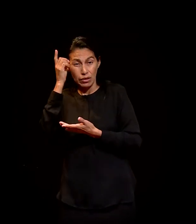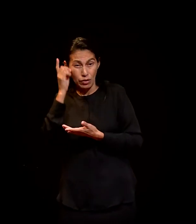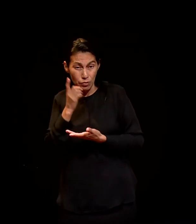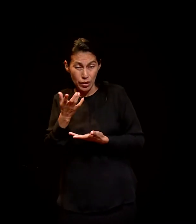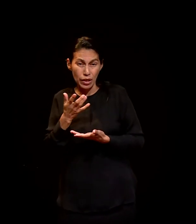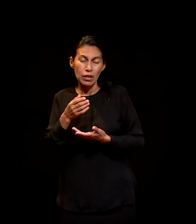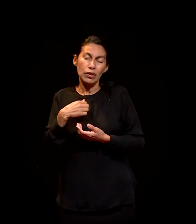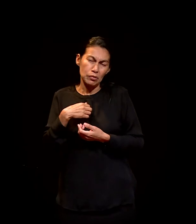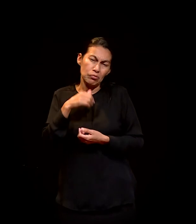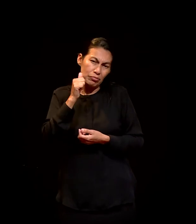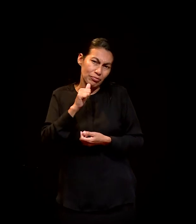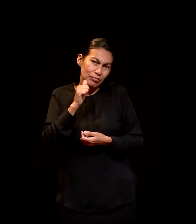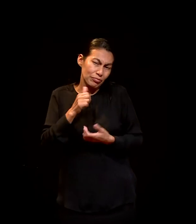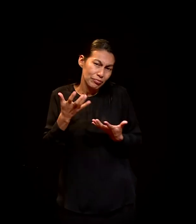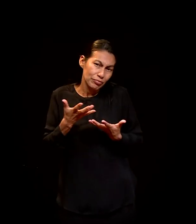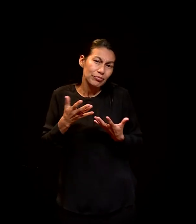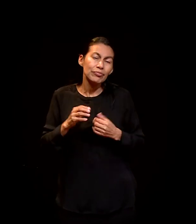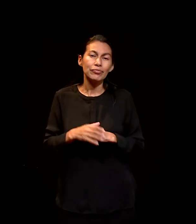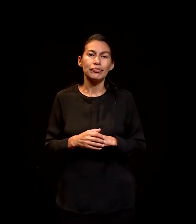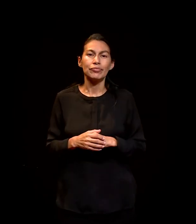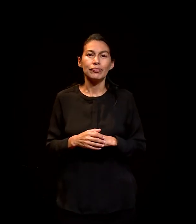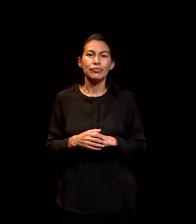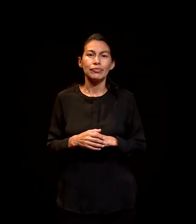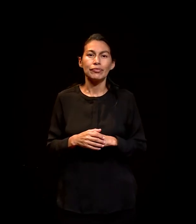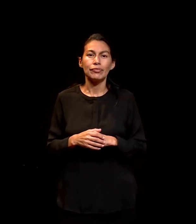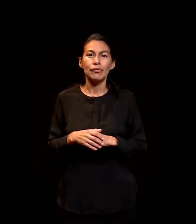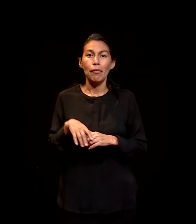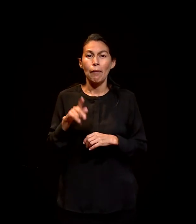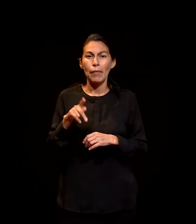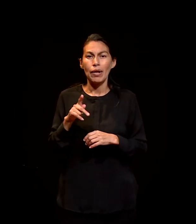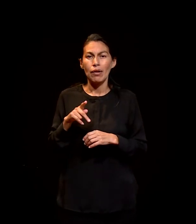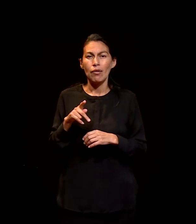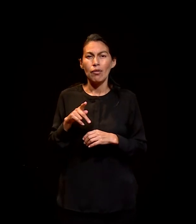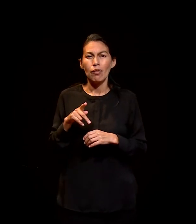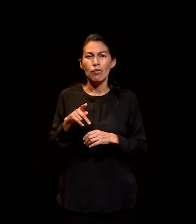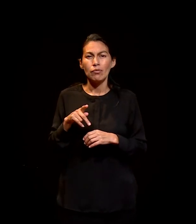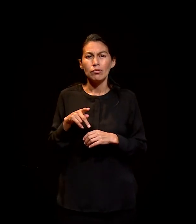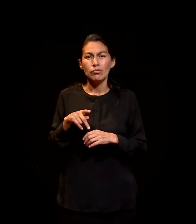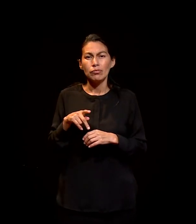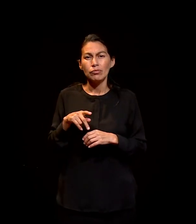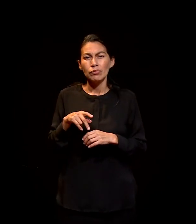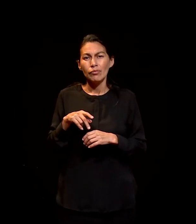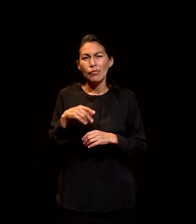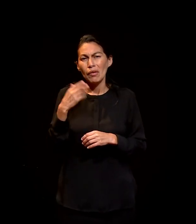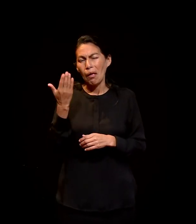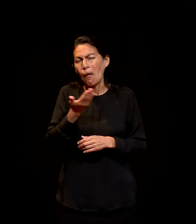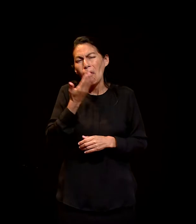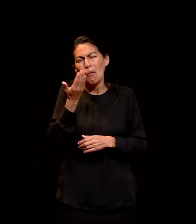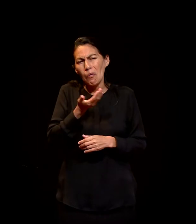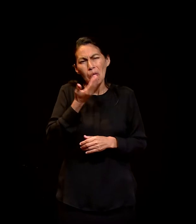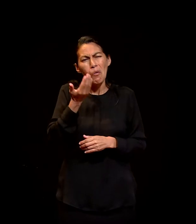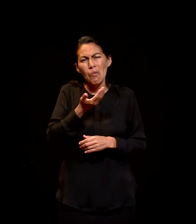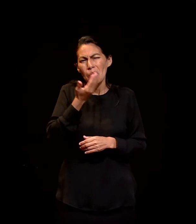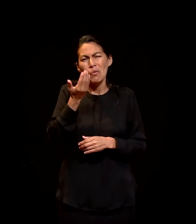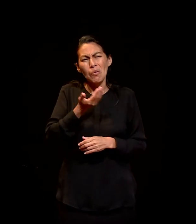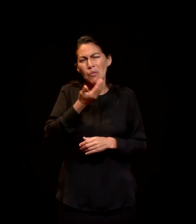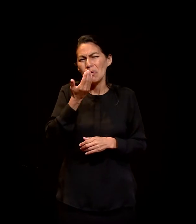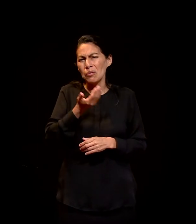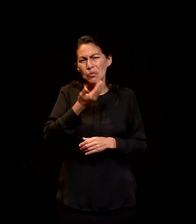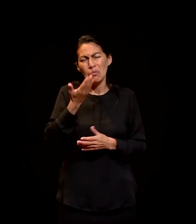siempre lo hice puedo hasta algún momento yo creo que se convirtió simplemente en un hábito